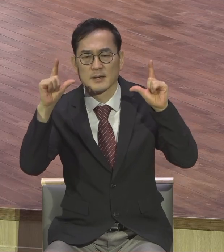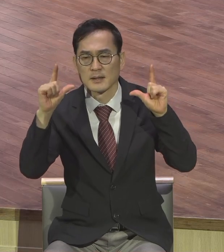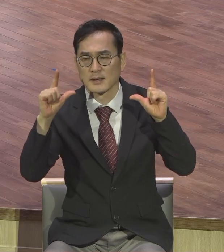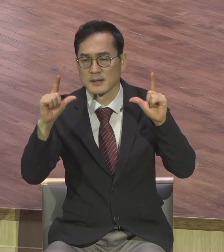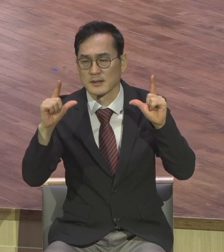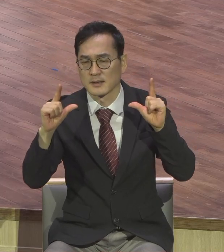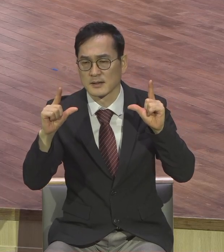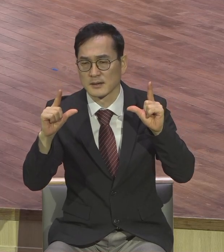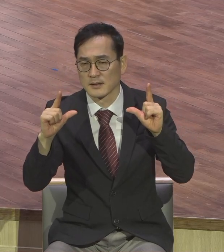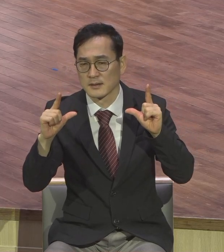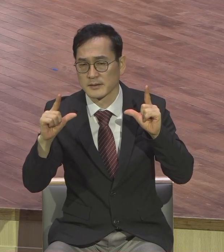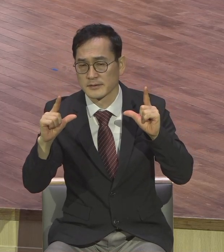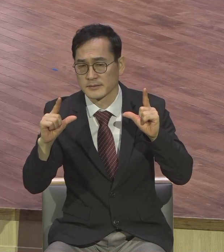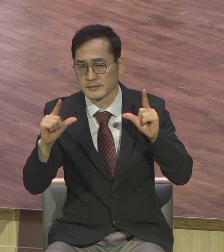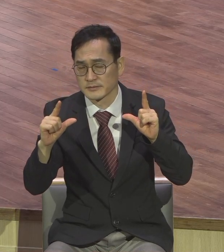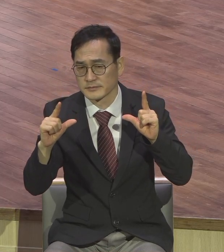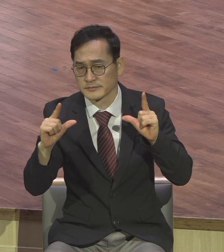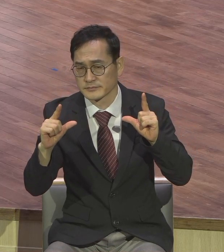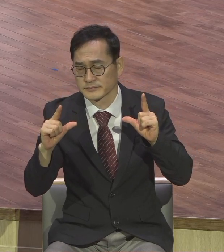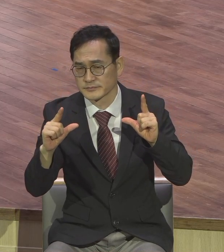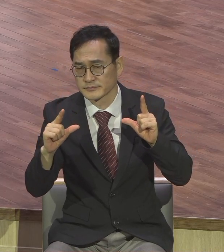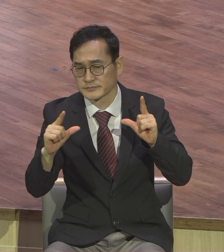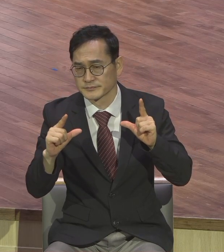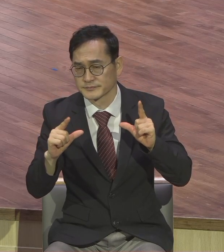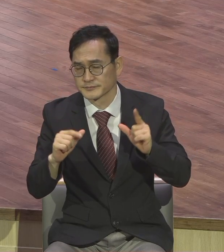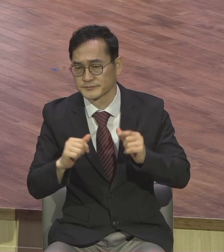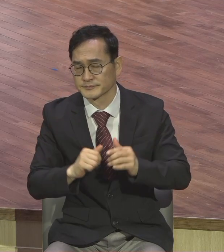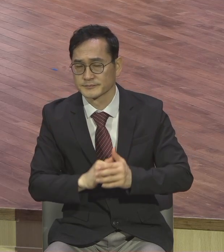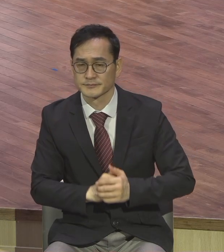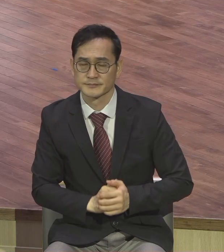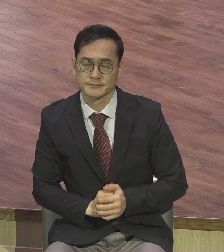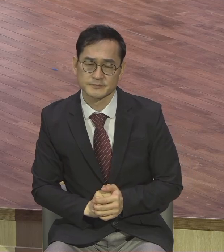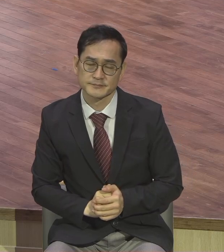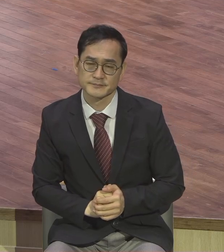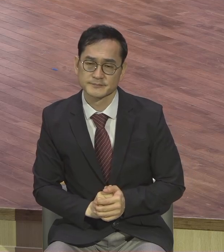하는 것을 발견한 겁니다. 쭉 다 보고 나서